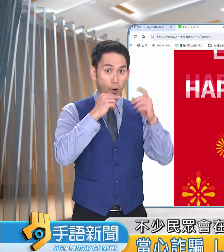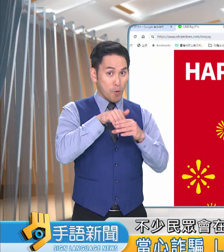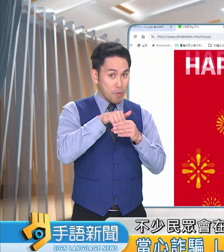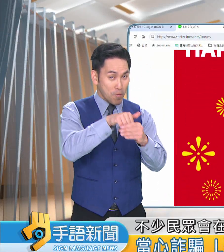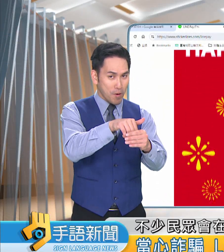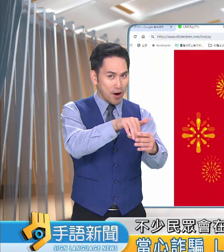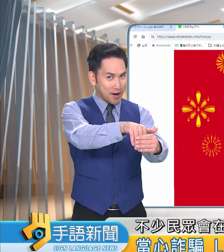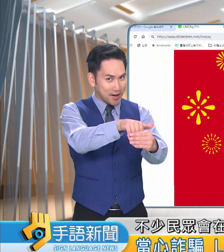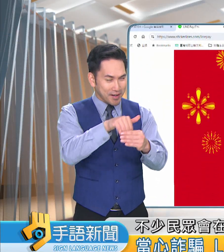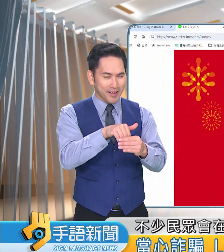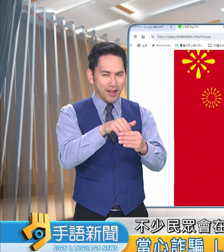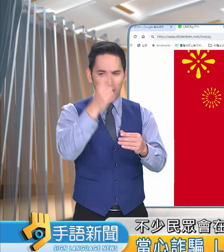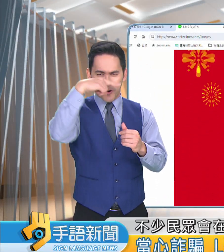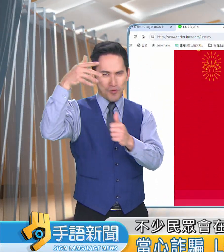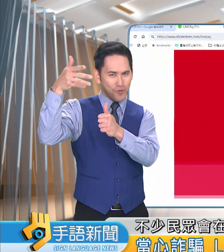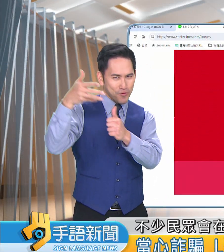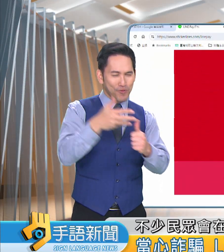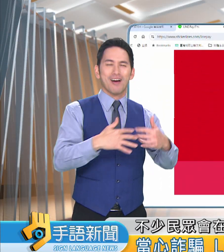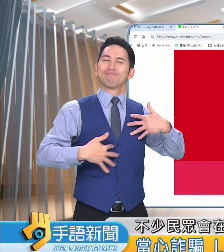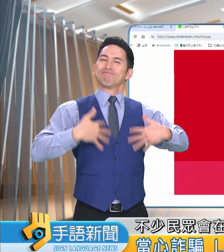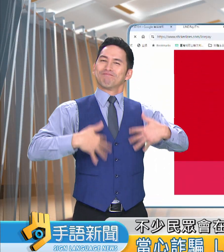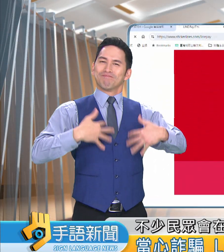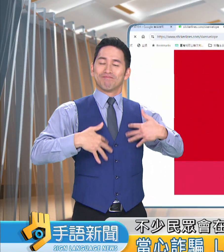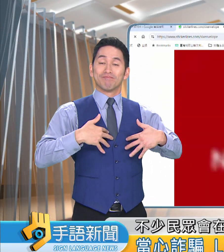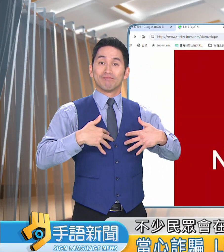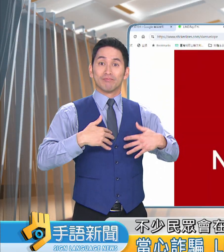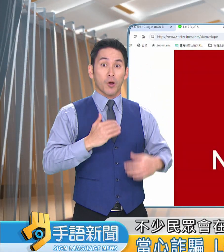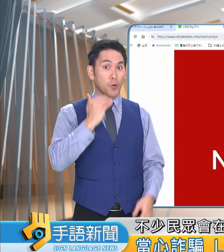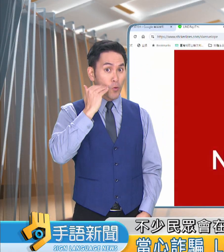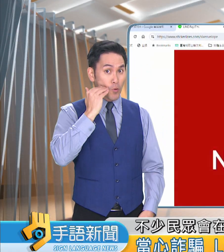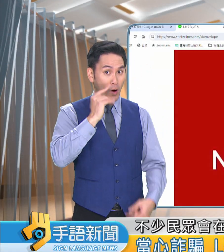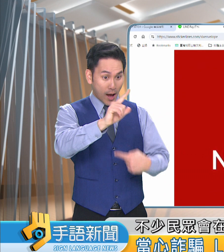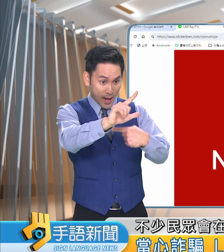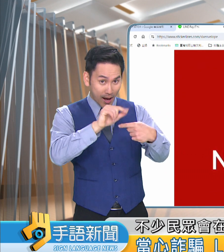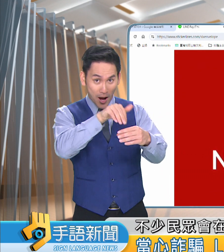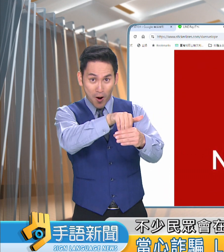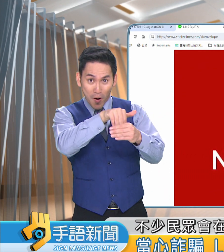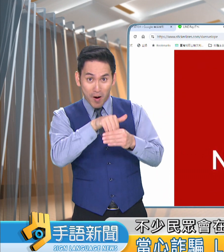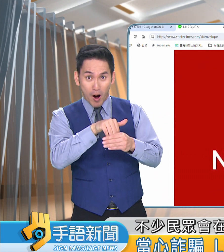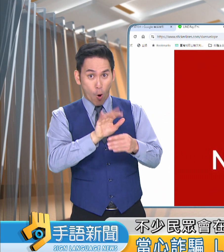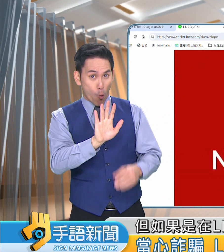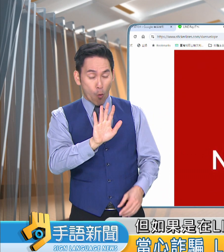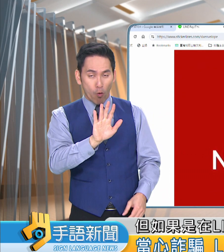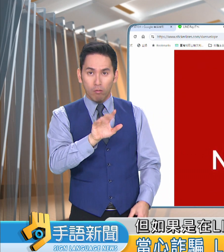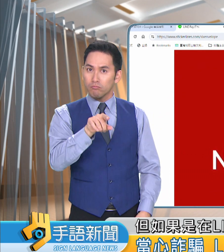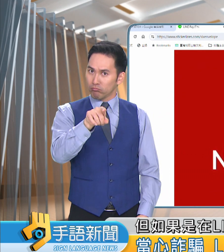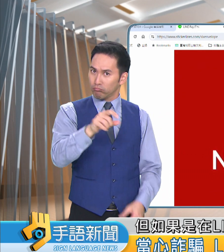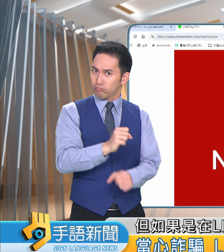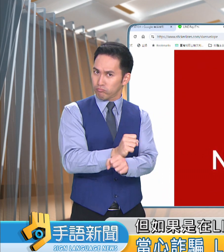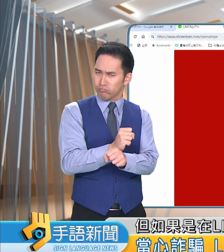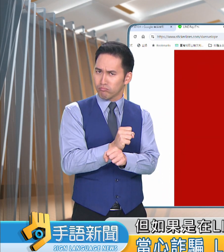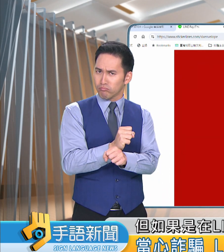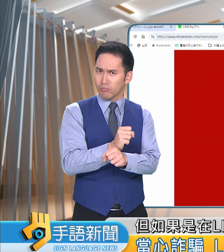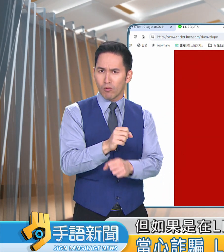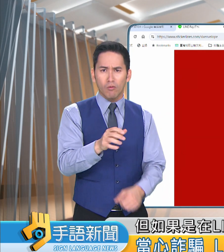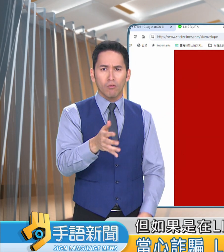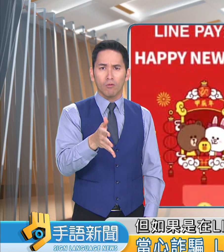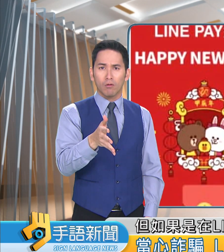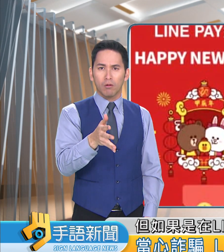不少民众会在过年期间发红包、领红包，但如果是在 LINE 上面的讯息，要特别